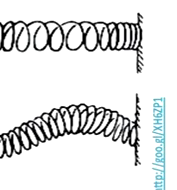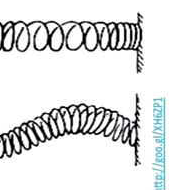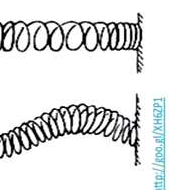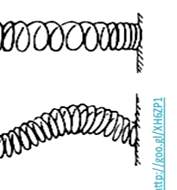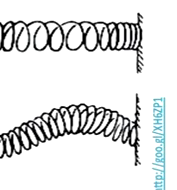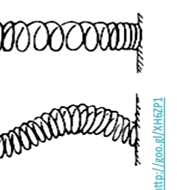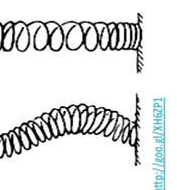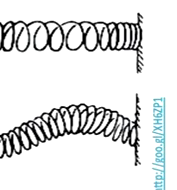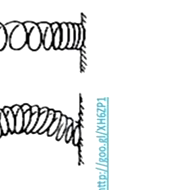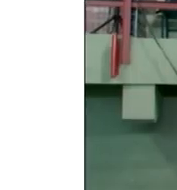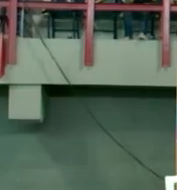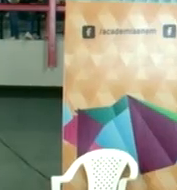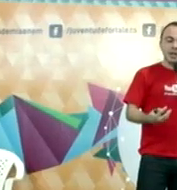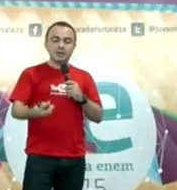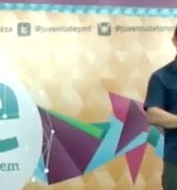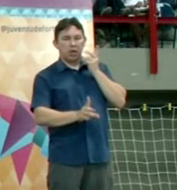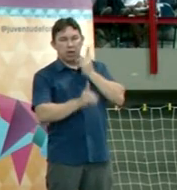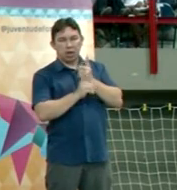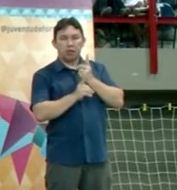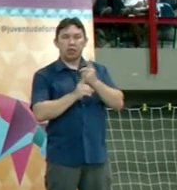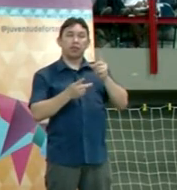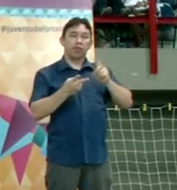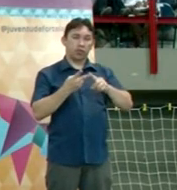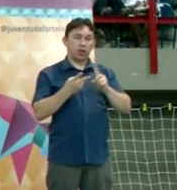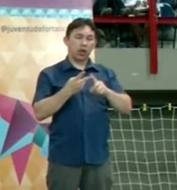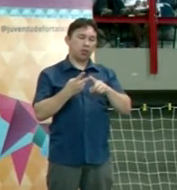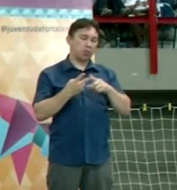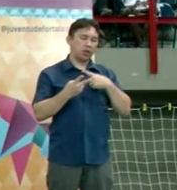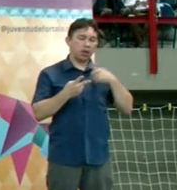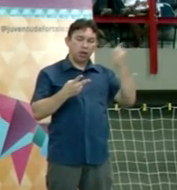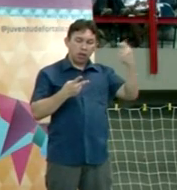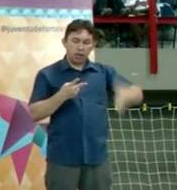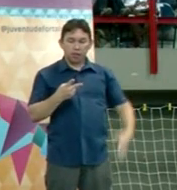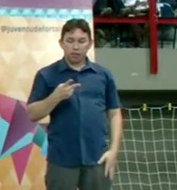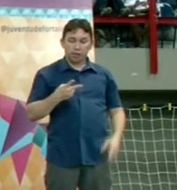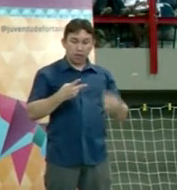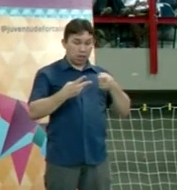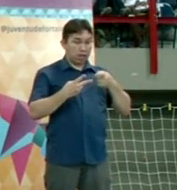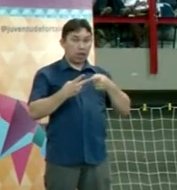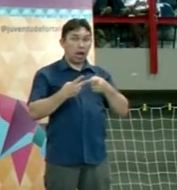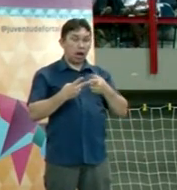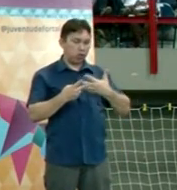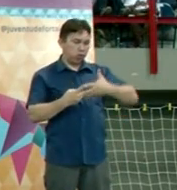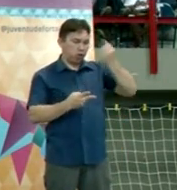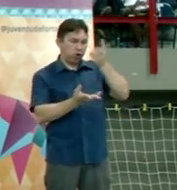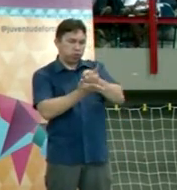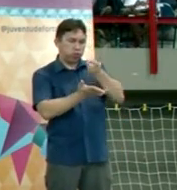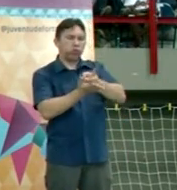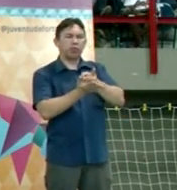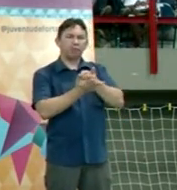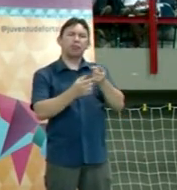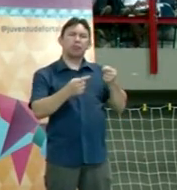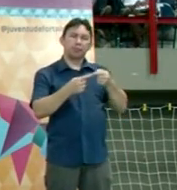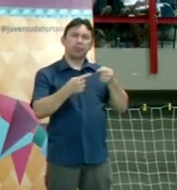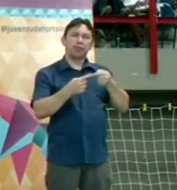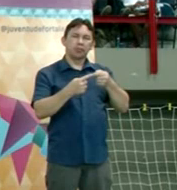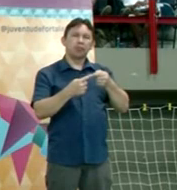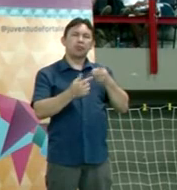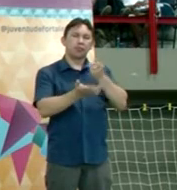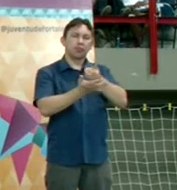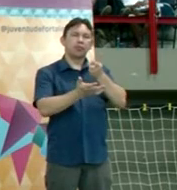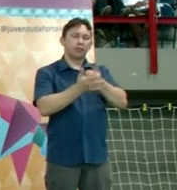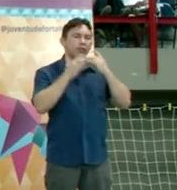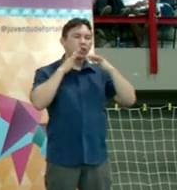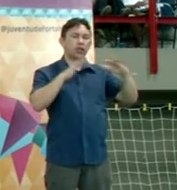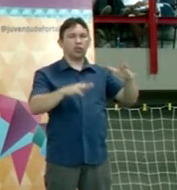decora de tanto resolver questão de ótica. Também foi dito que essa velocidade é constante, e isso também está correto, é uma das